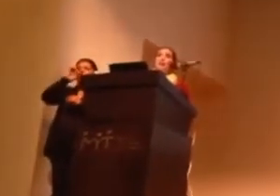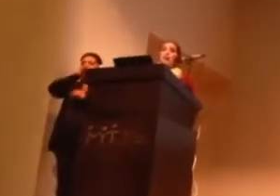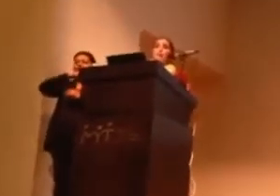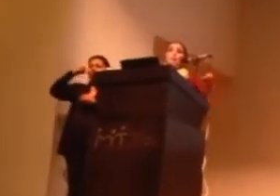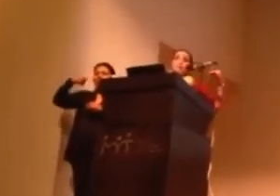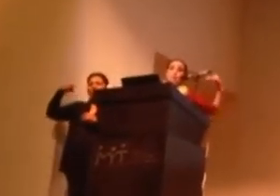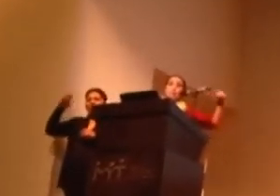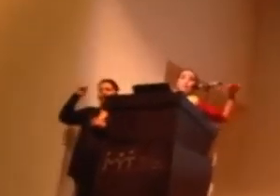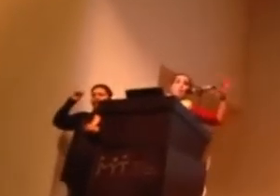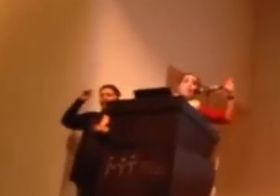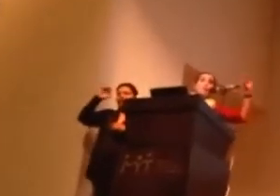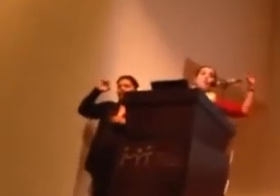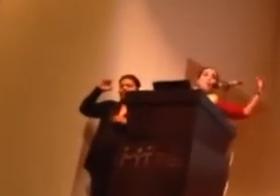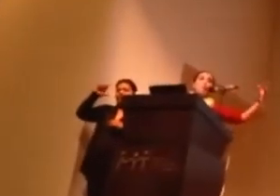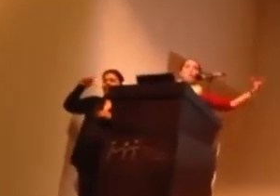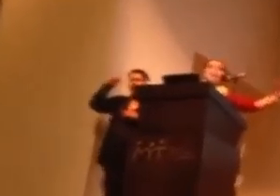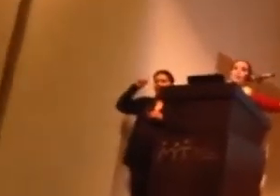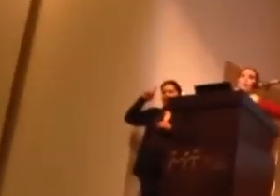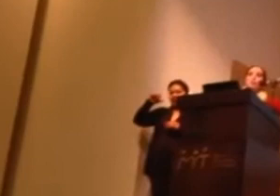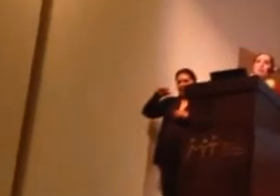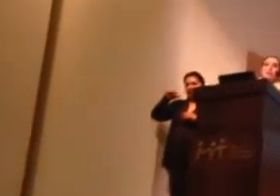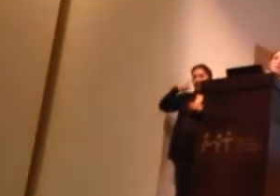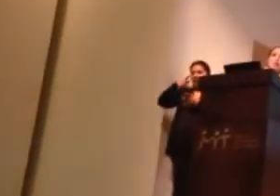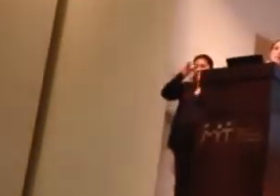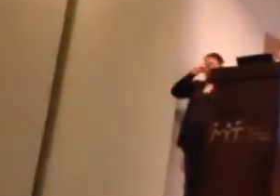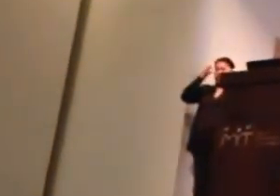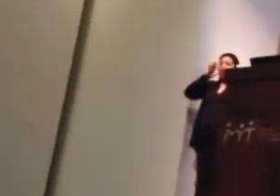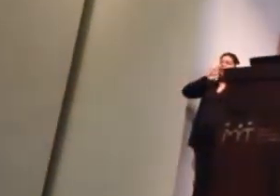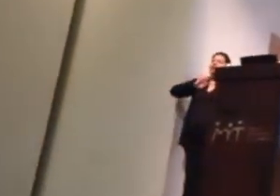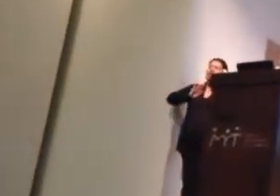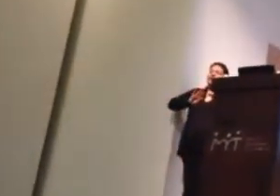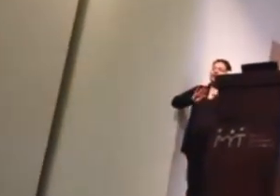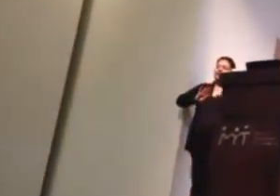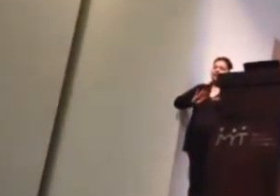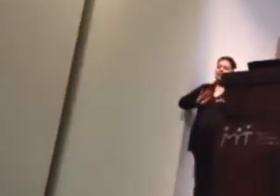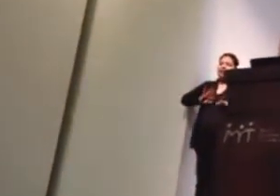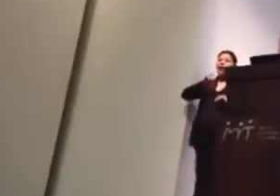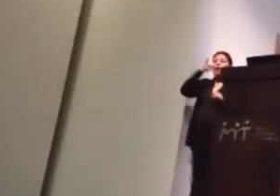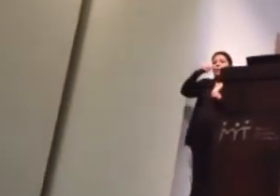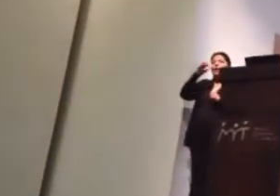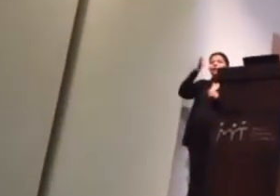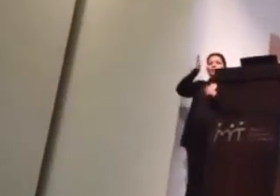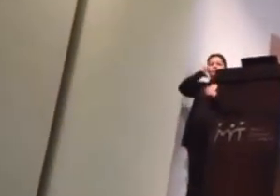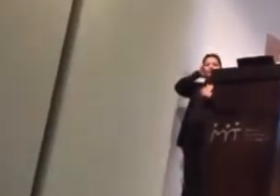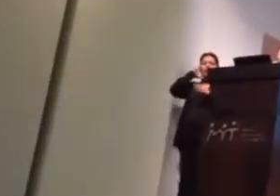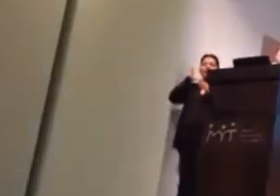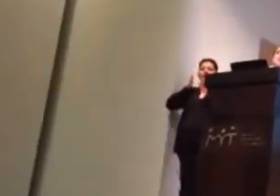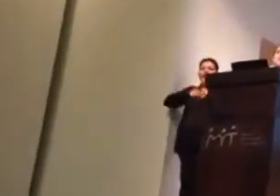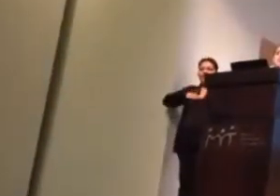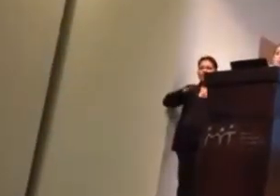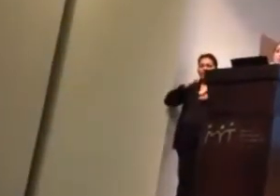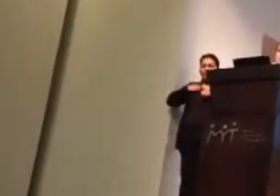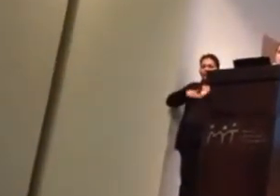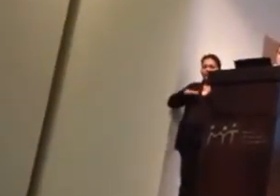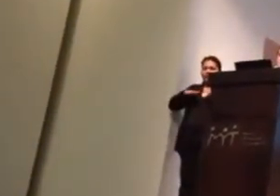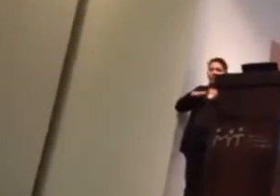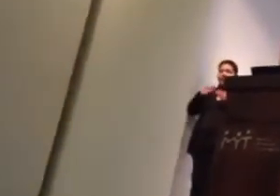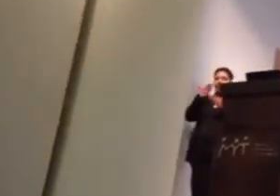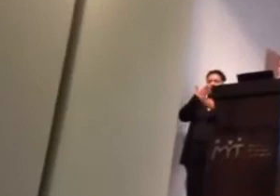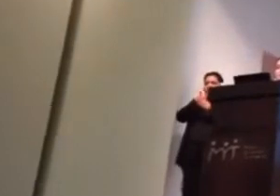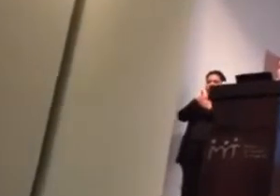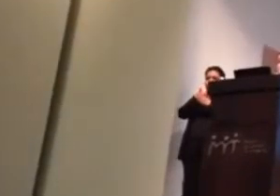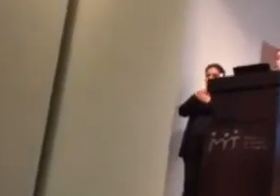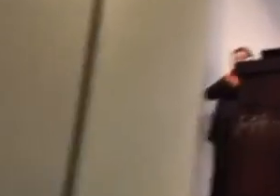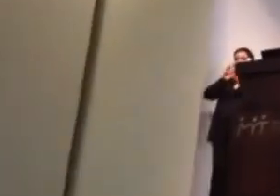es más propicia, vamos a decir, el horario es más propicio para que el organismo pueda entrar a la onda